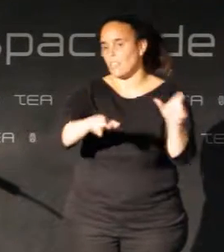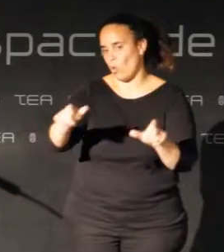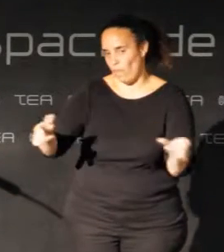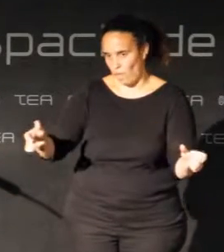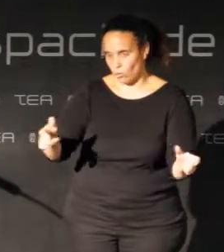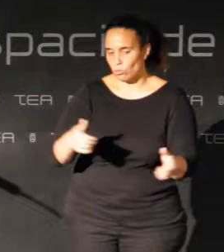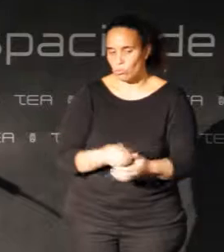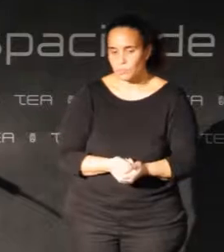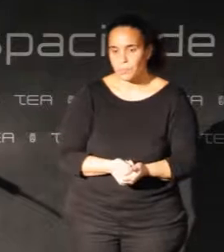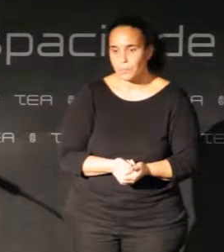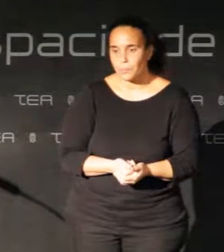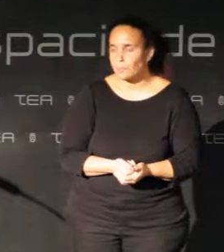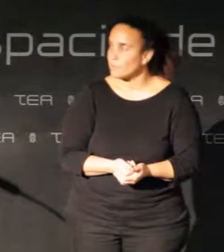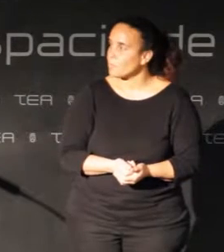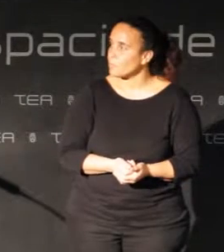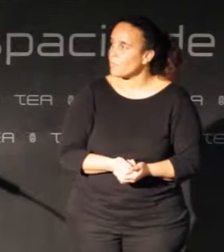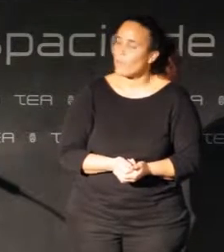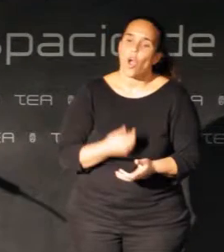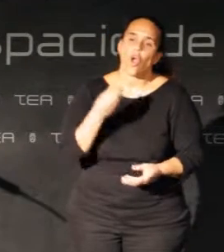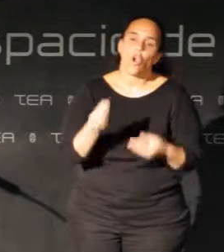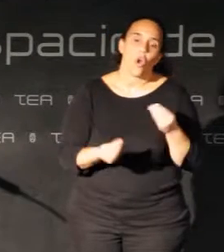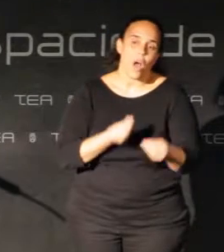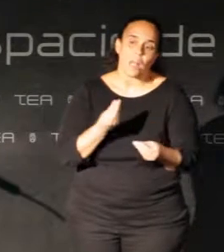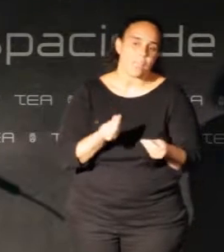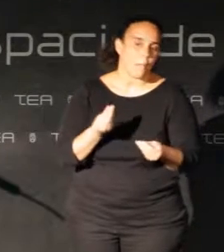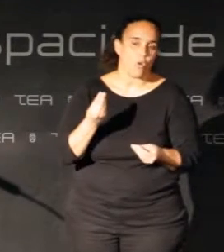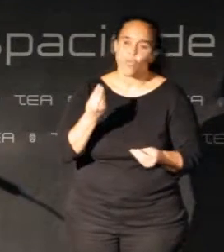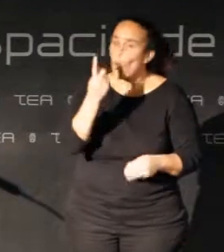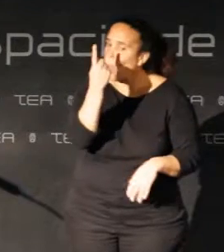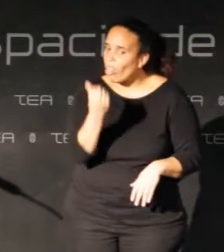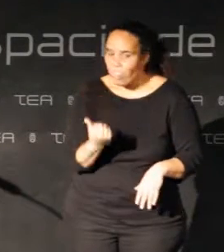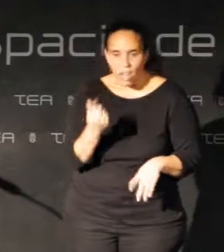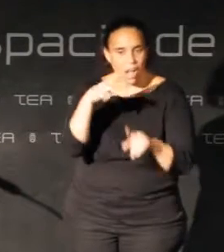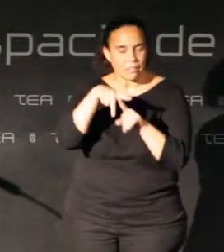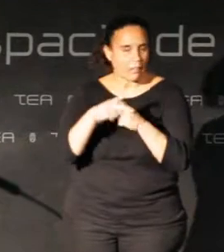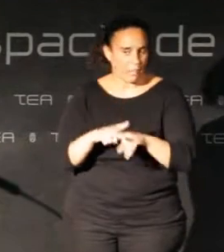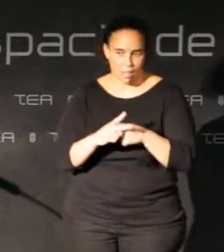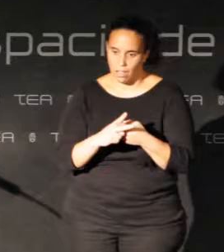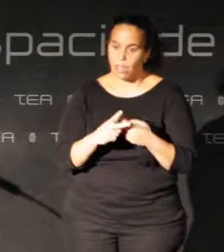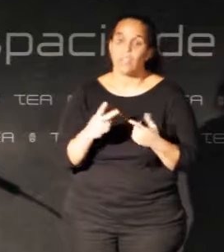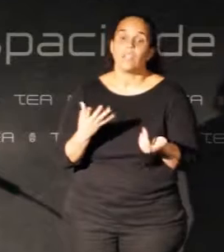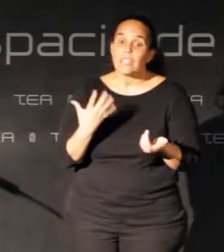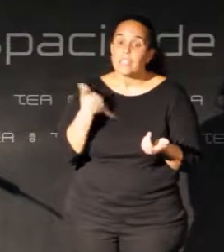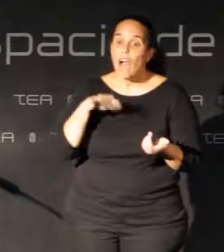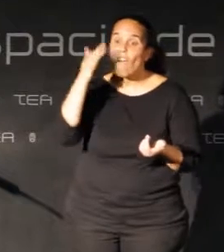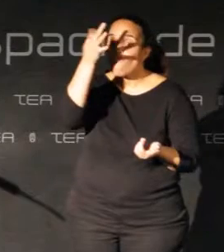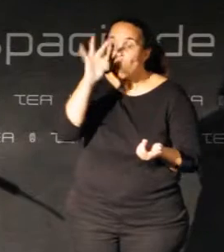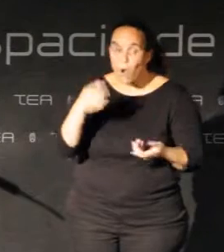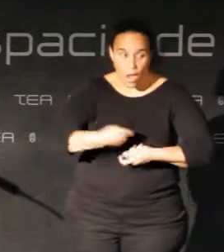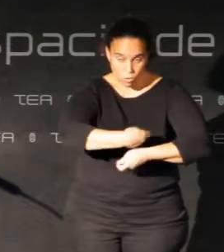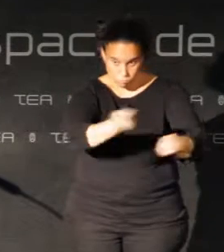digo, esto se desarrollará en un único taller. En el formulario que les han